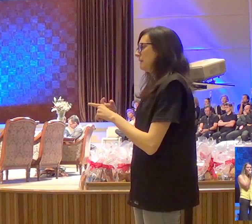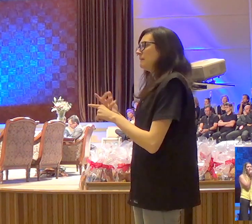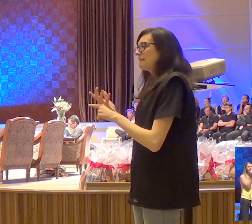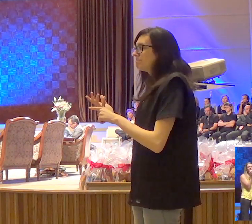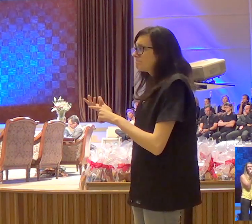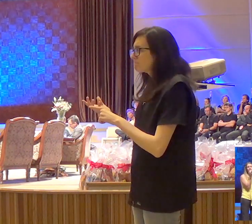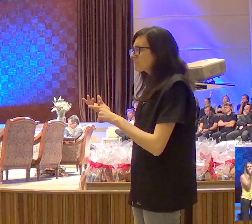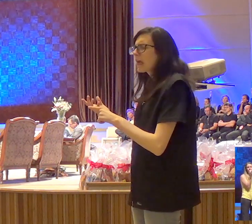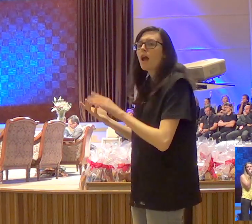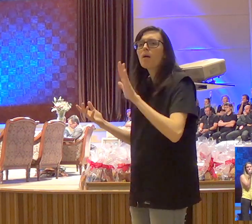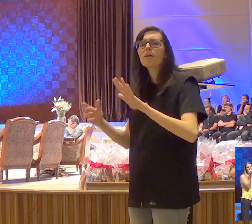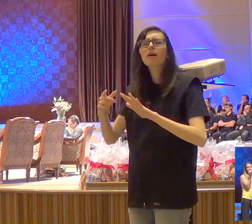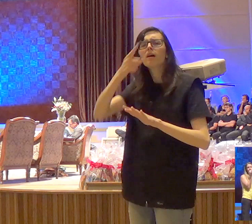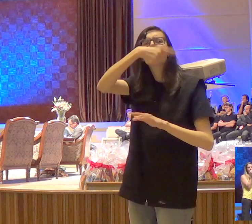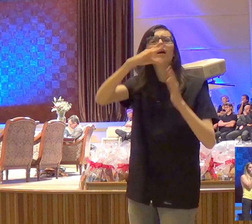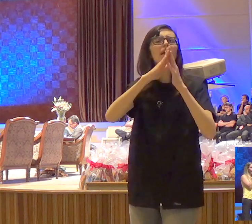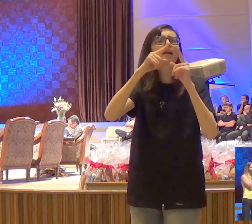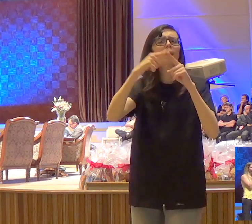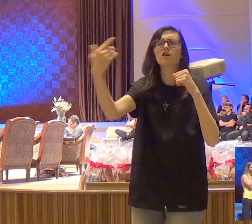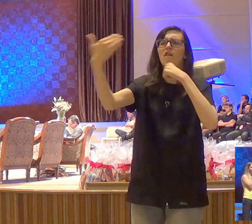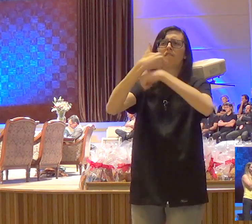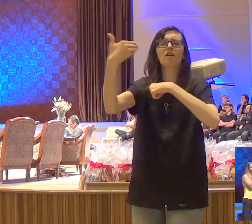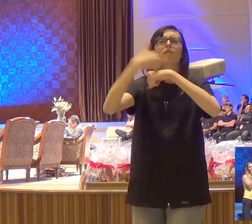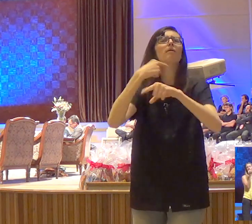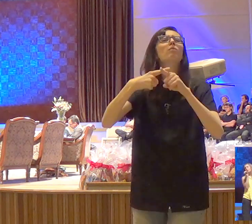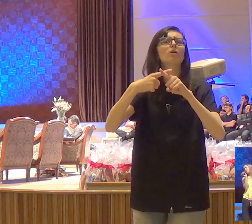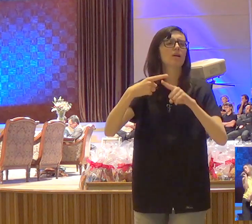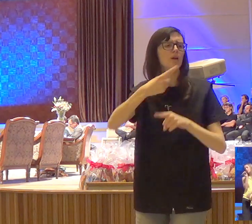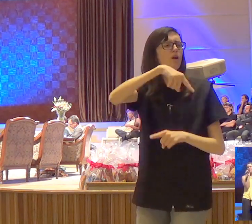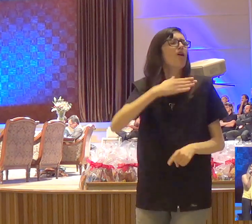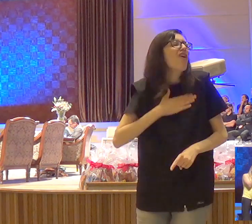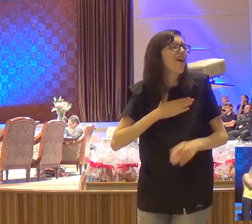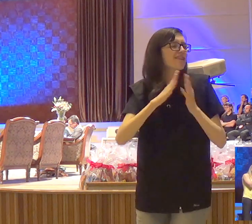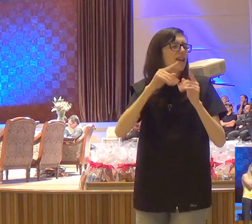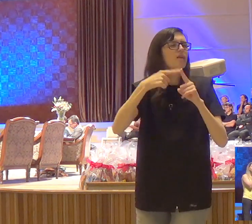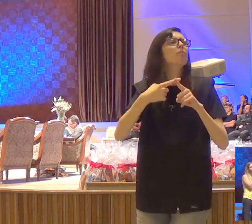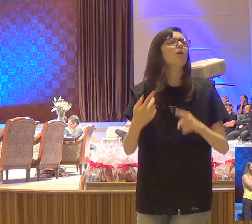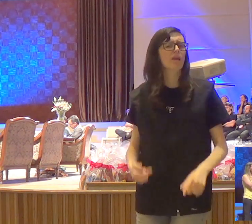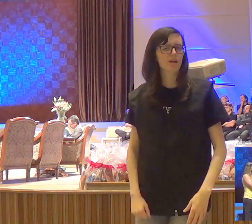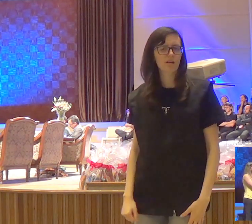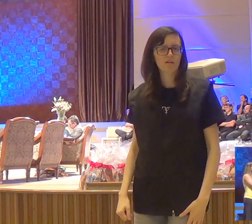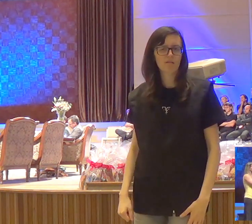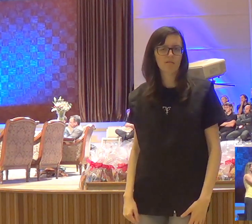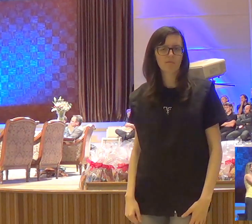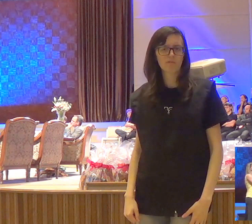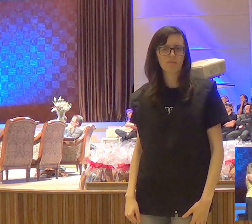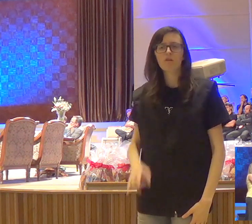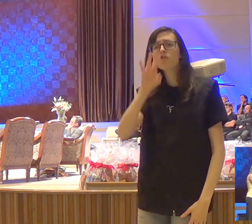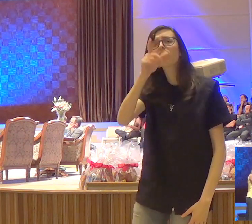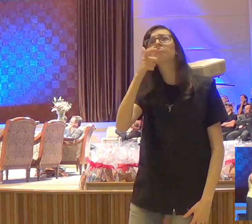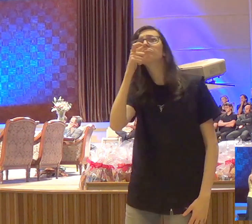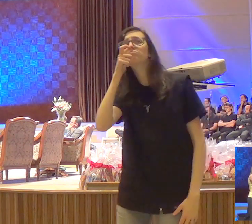por que é que você vem à igreja? Do you come here to be entertained? Você vem para ser entretido? To be a spectator? Para